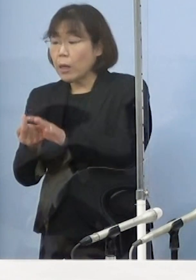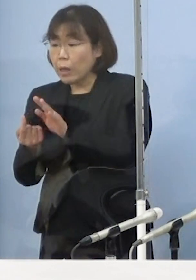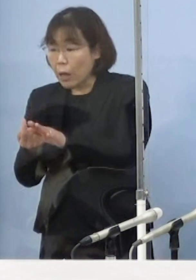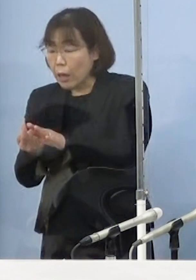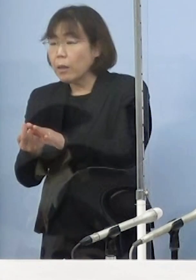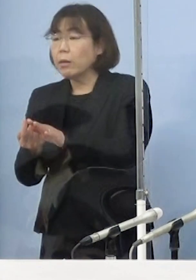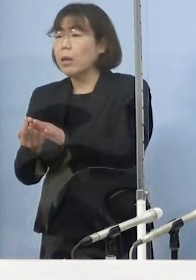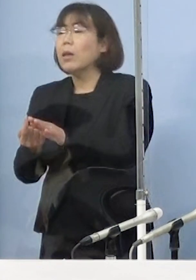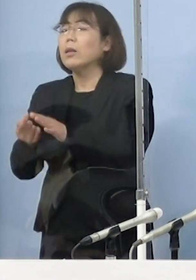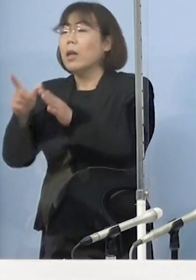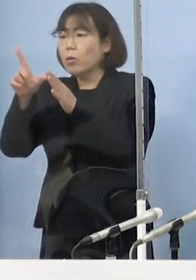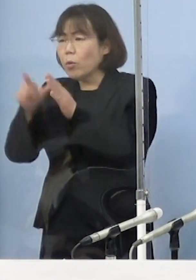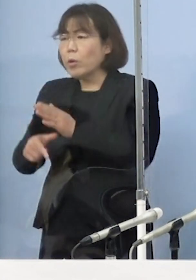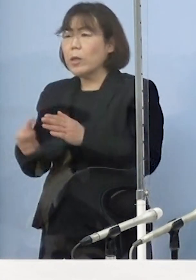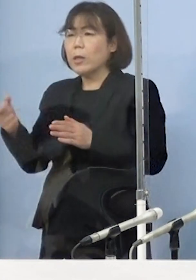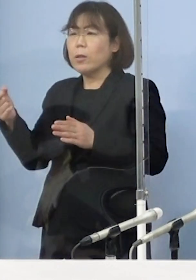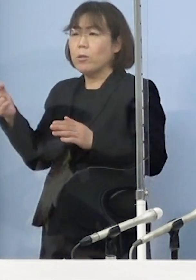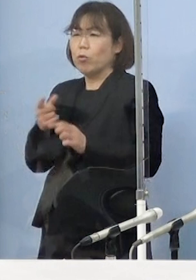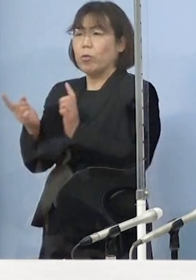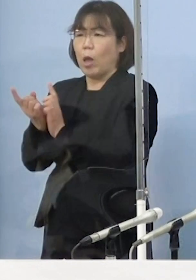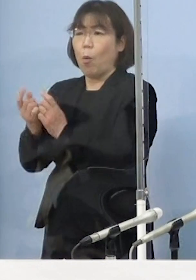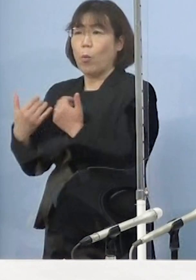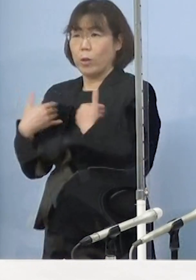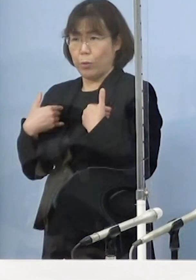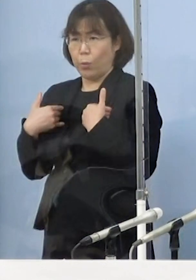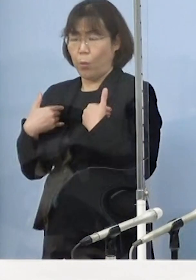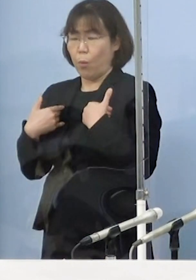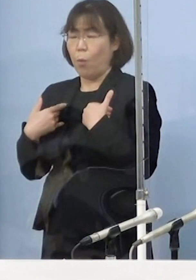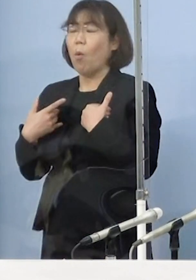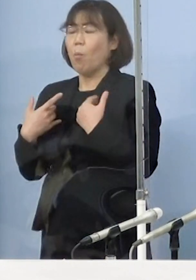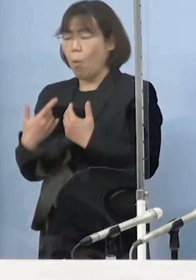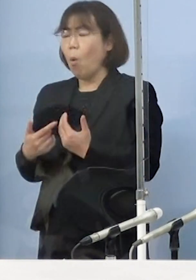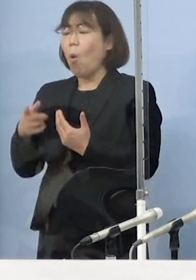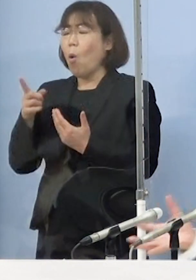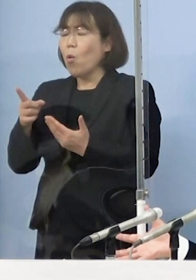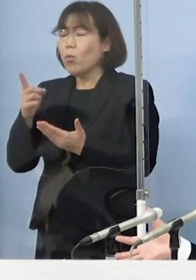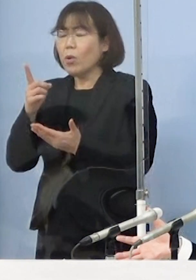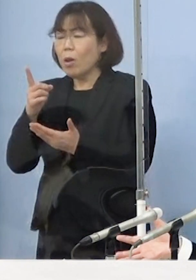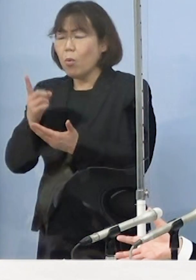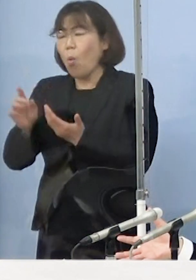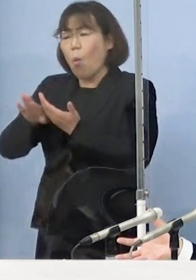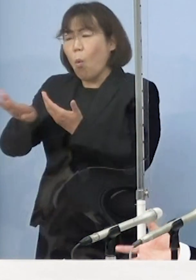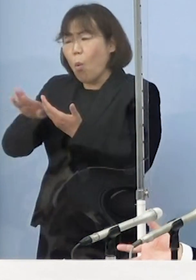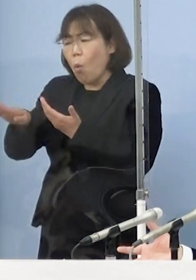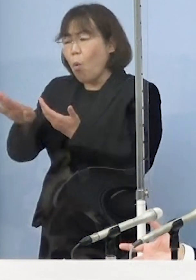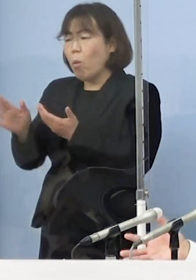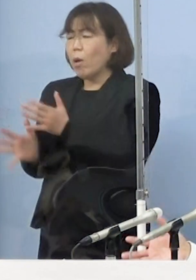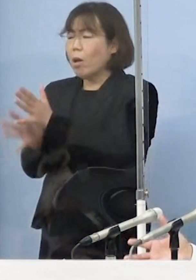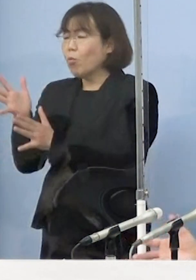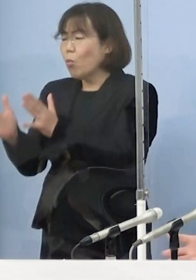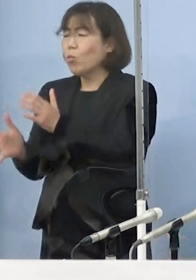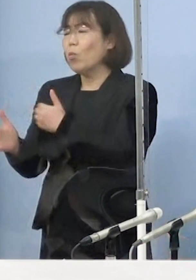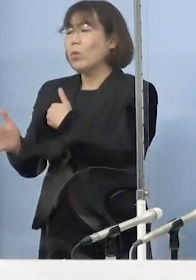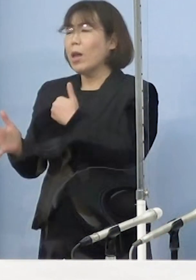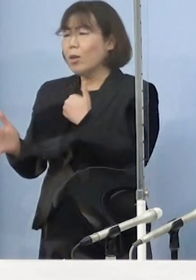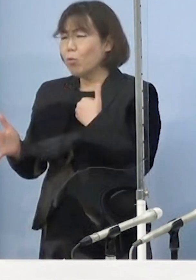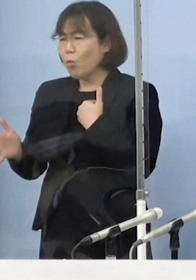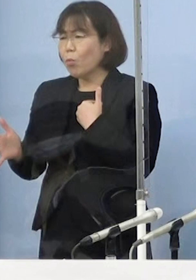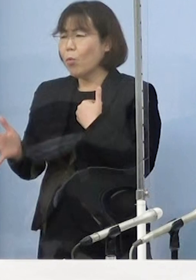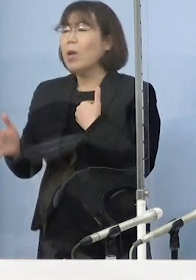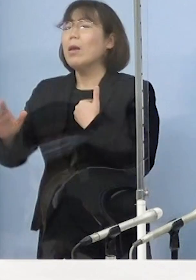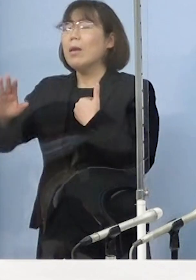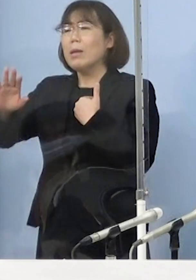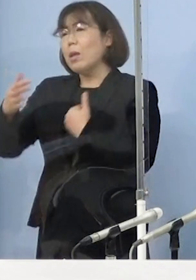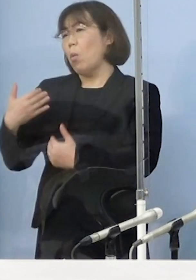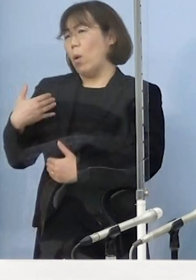ろん言われるように必ずしもその競技だけではないじゃない、それ以外は違うじゃない、わからないじゃない、し